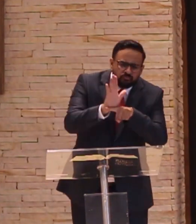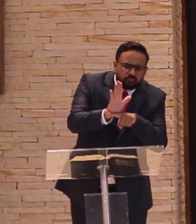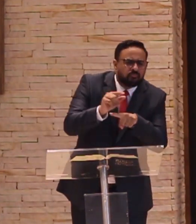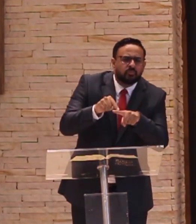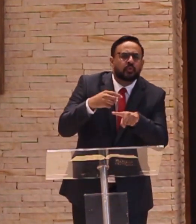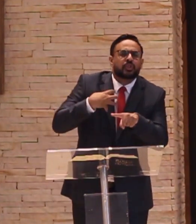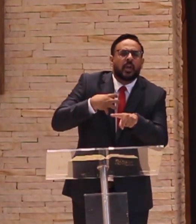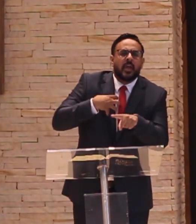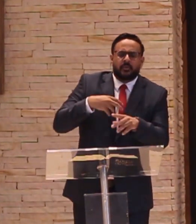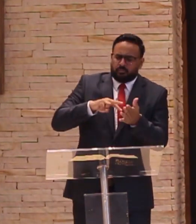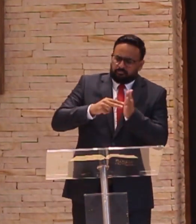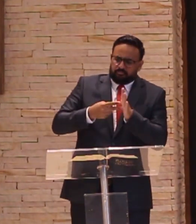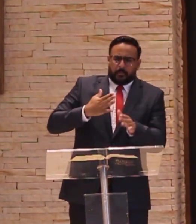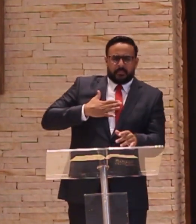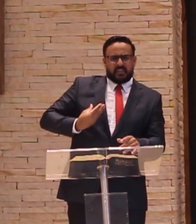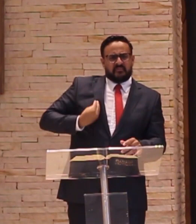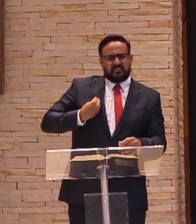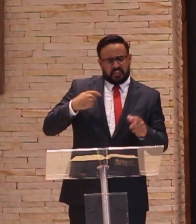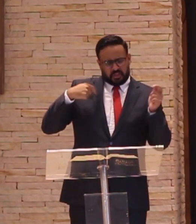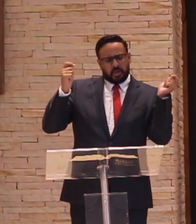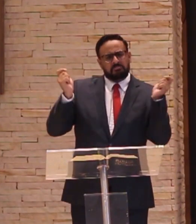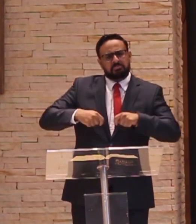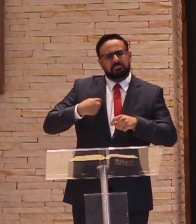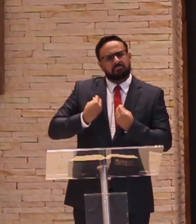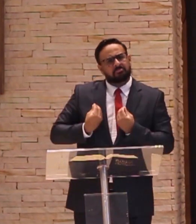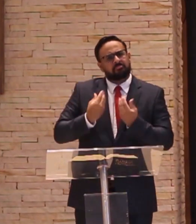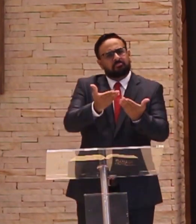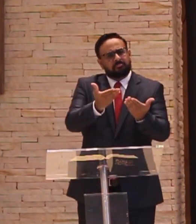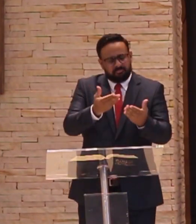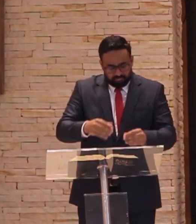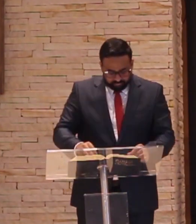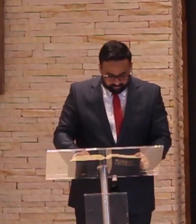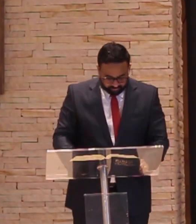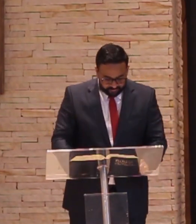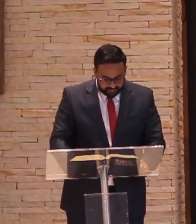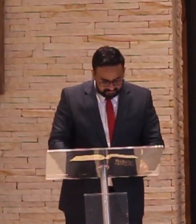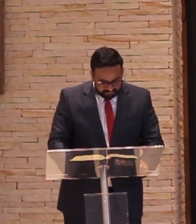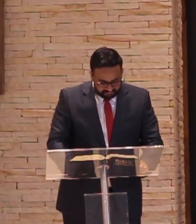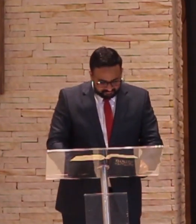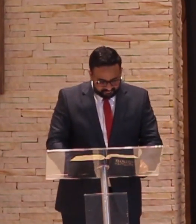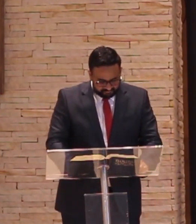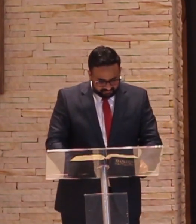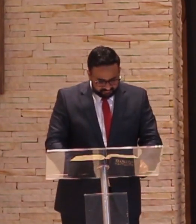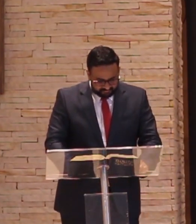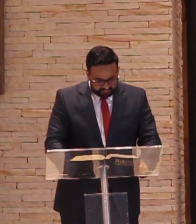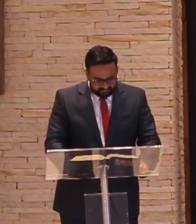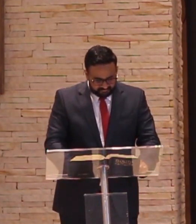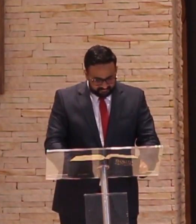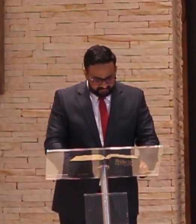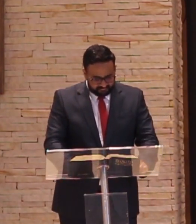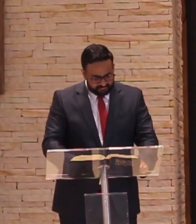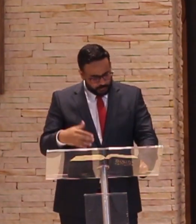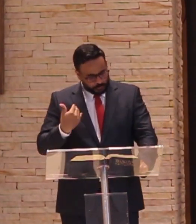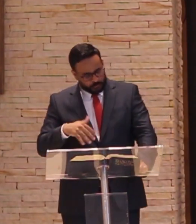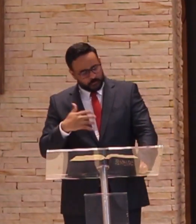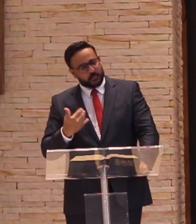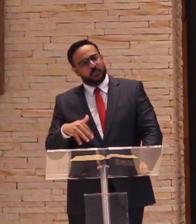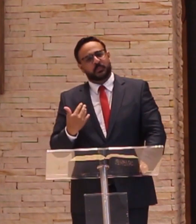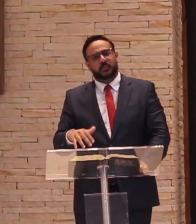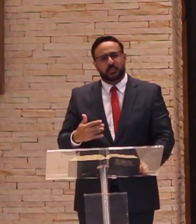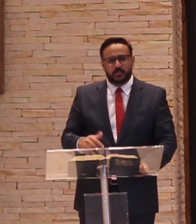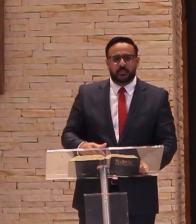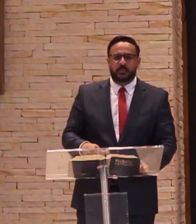Esse verso está dizendo que quando Deus vê as pessoas fazendo o sacrifício de expiação,